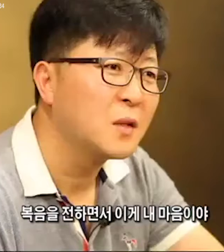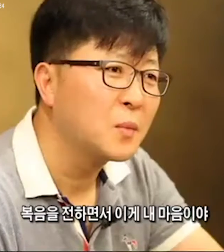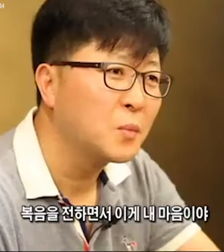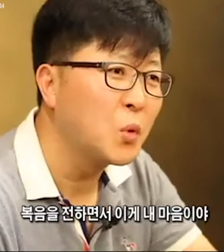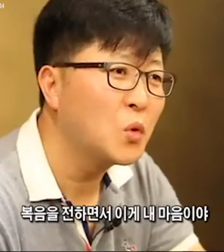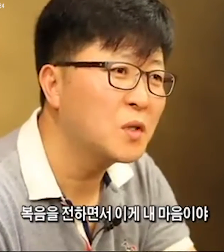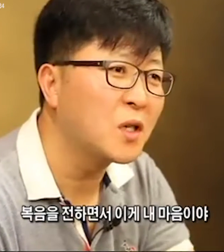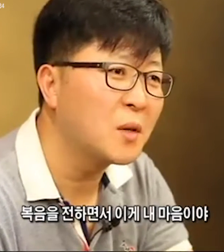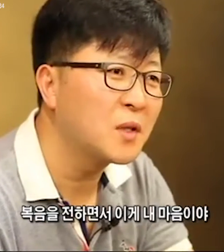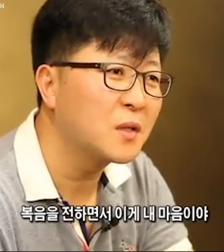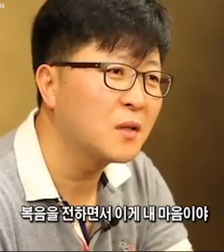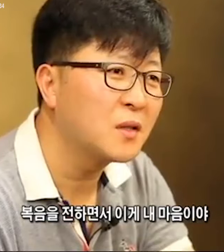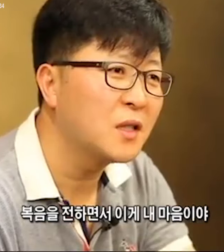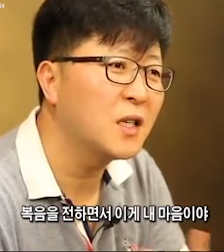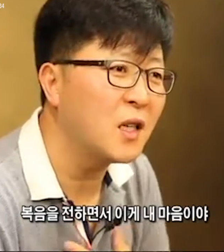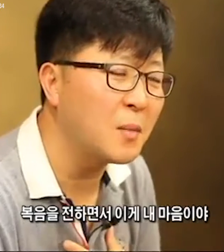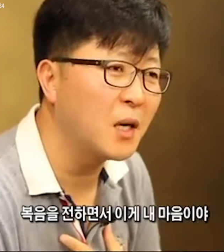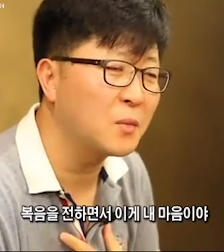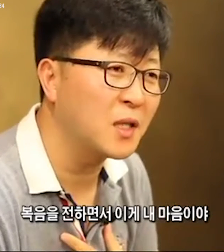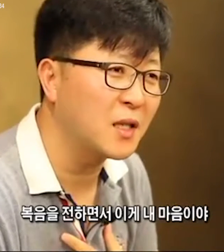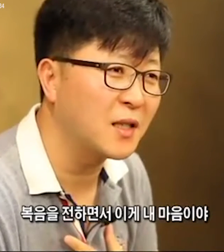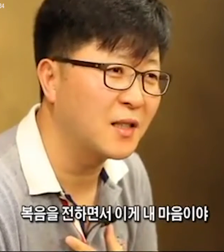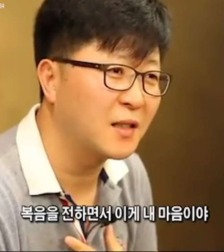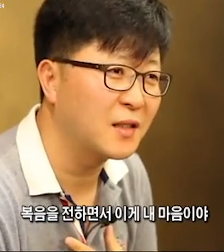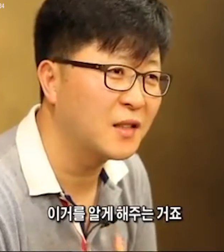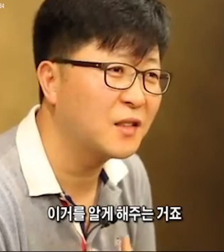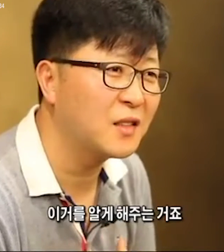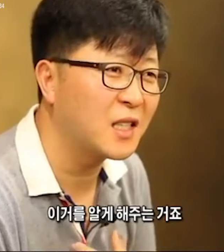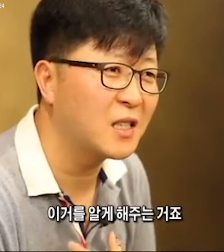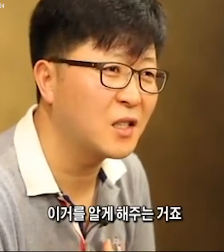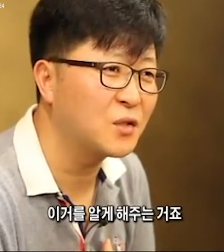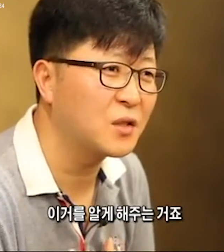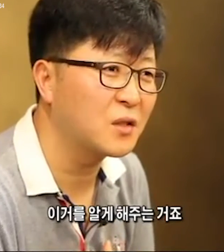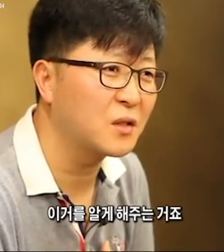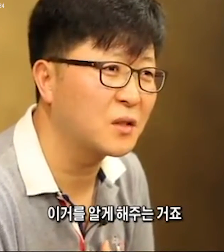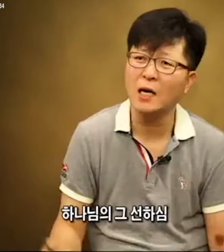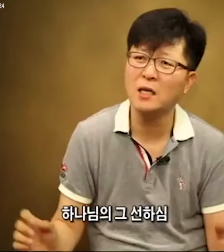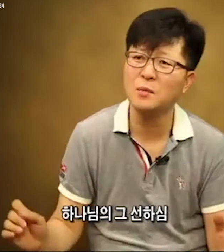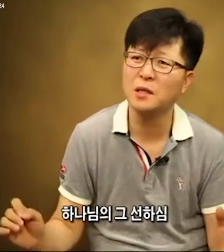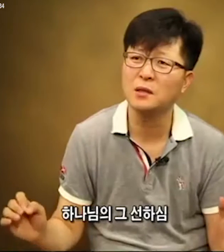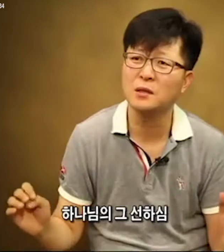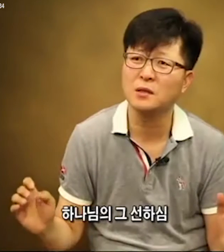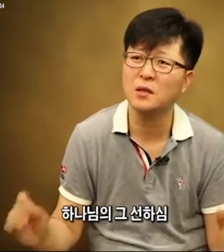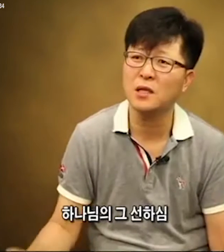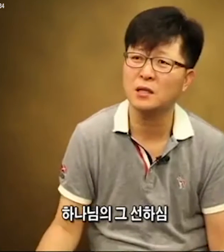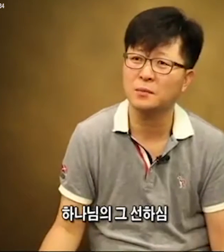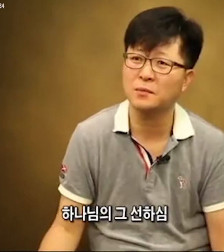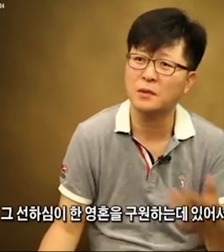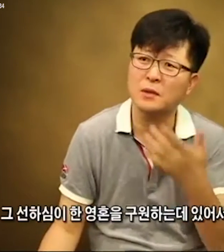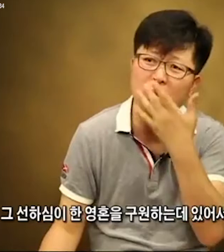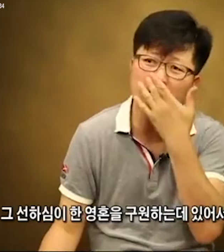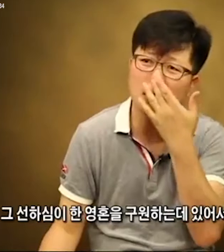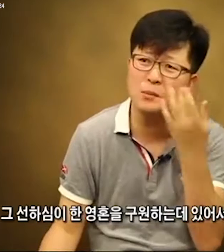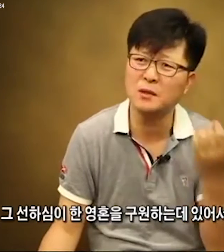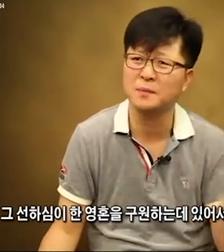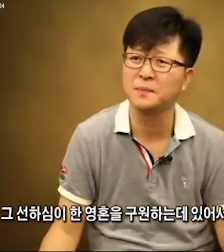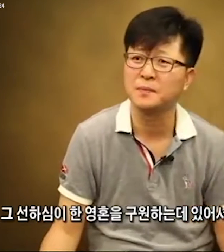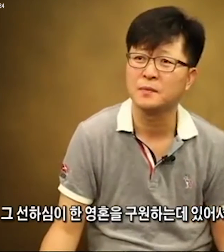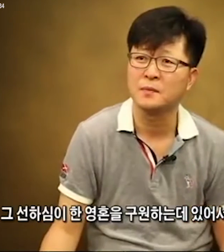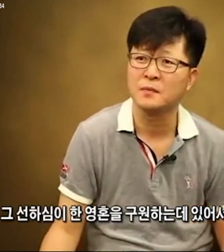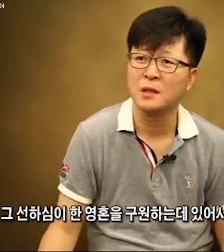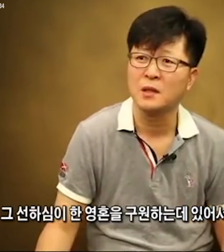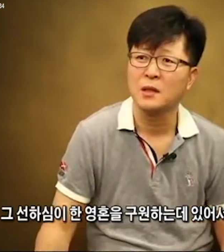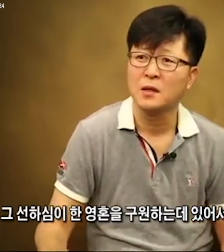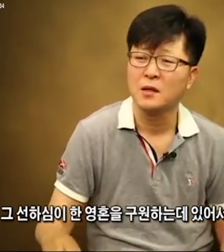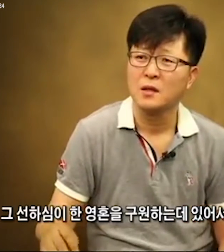때 복음을 전하면서 이게 내 마음이야. 이거를 이제 알게 해주시는 하나님의 그 선하심은